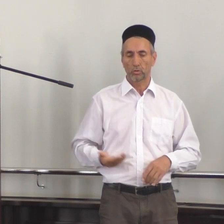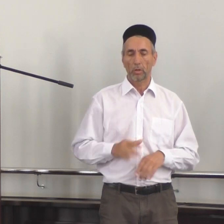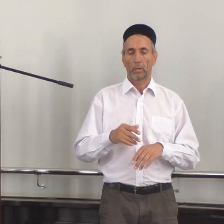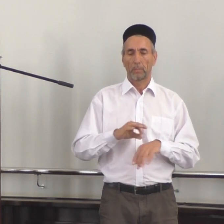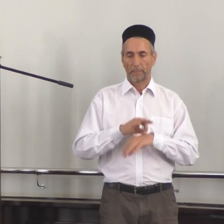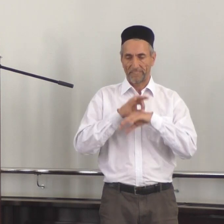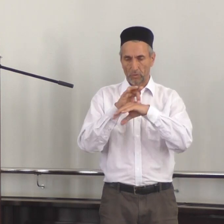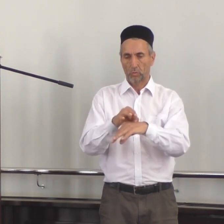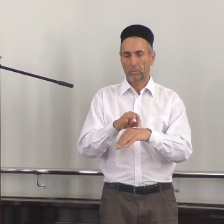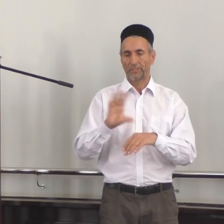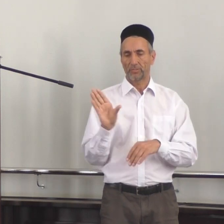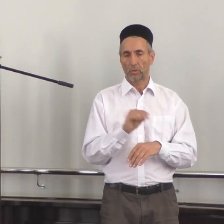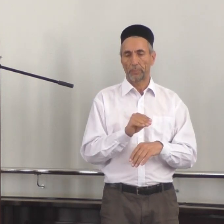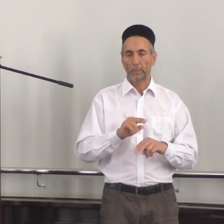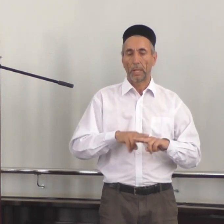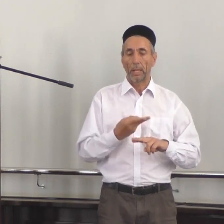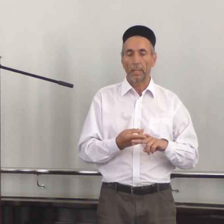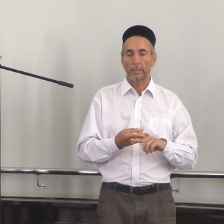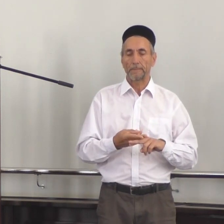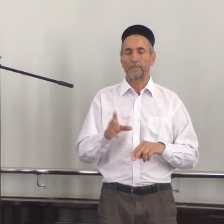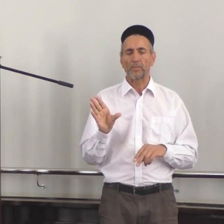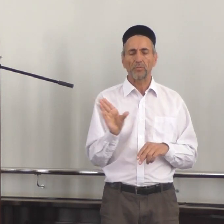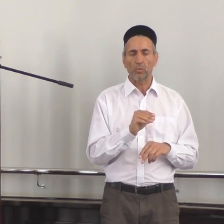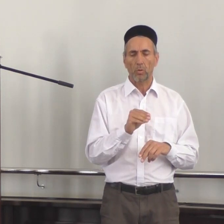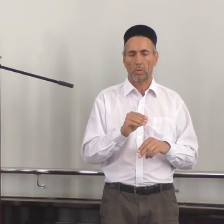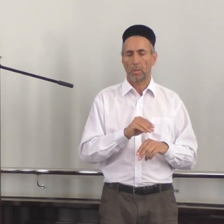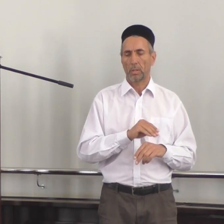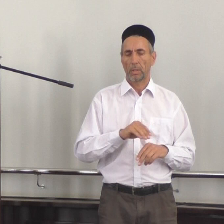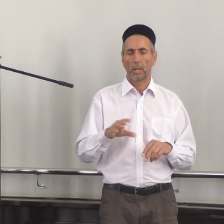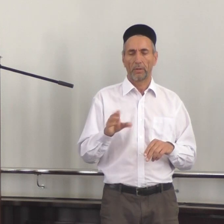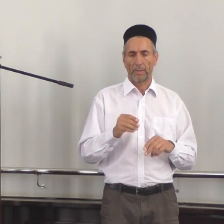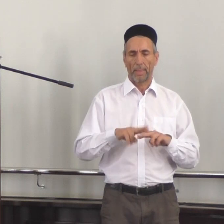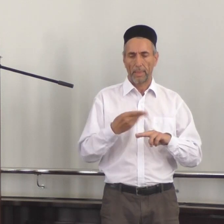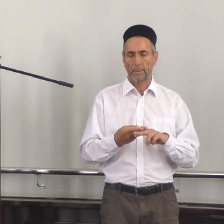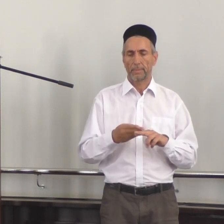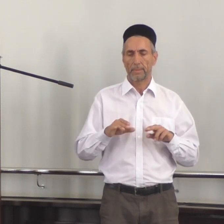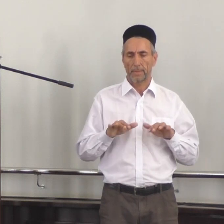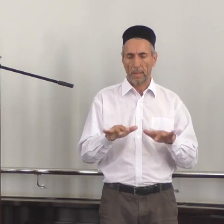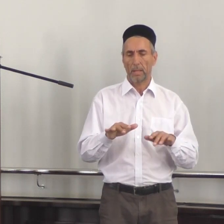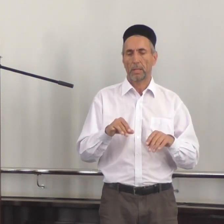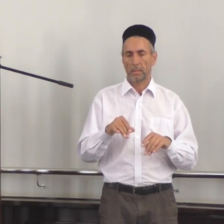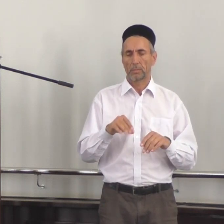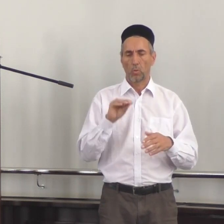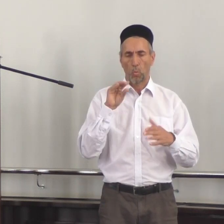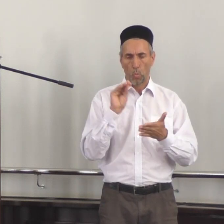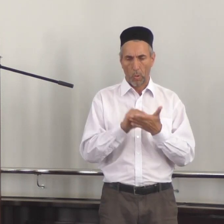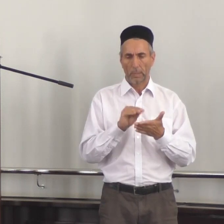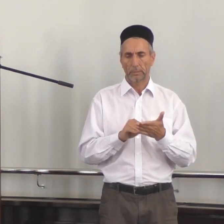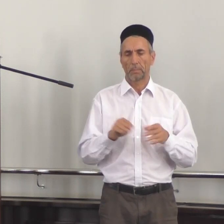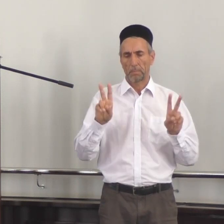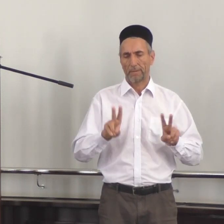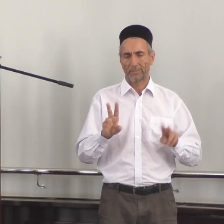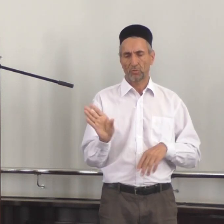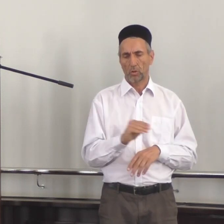барлыкка китерүче. Һәм һәр нәрсәнең үстен воярлы каучыдыр. Аллаһ Раббыбыз безгә карый.